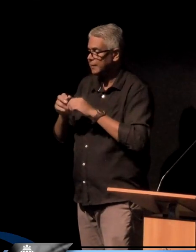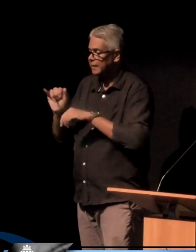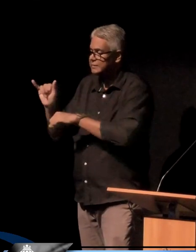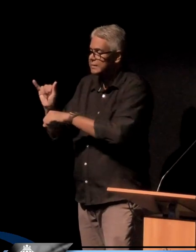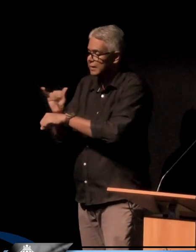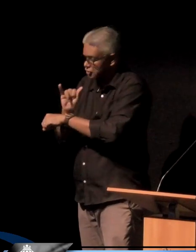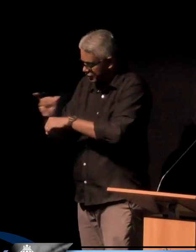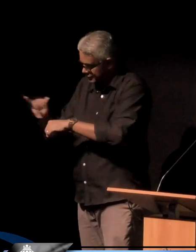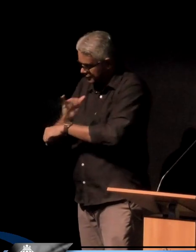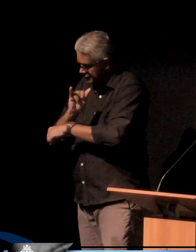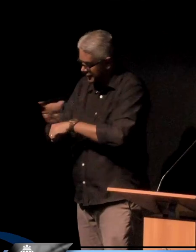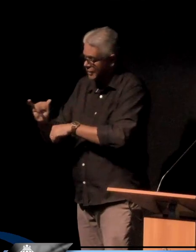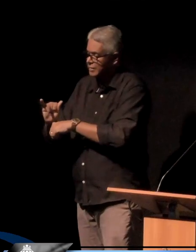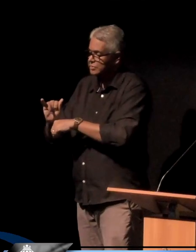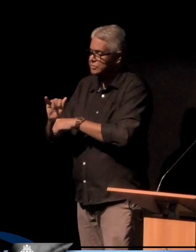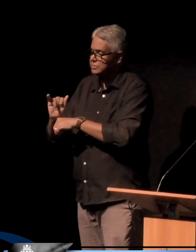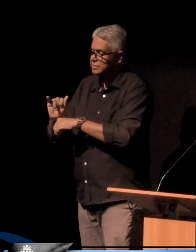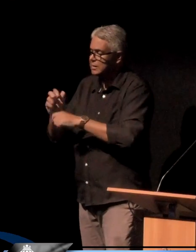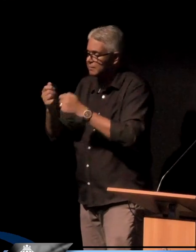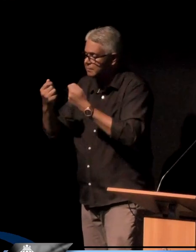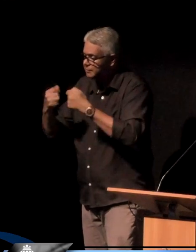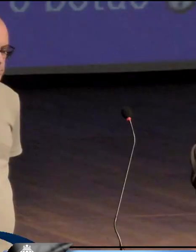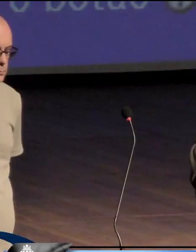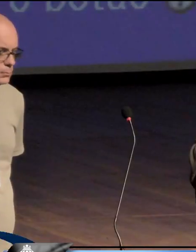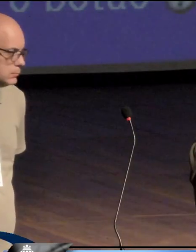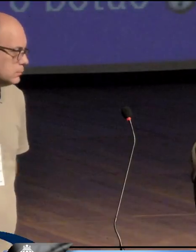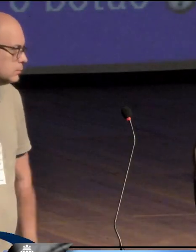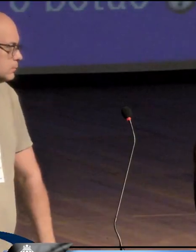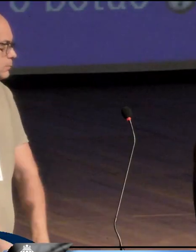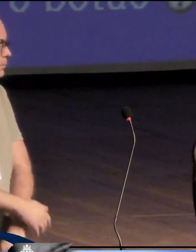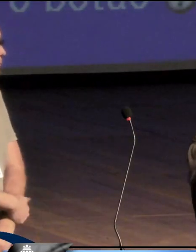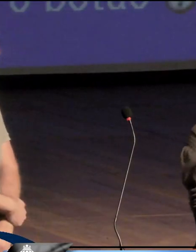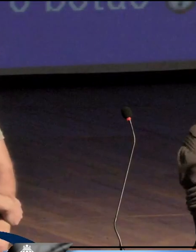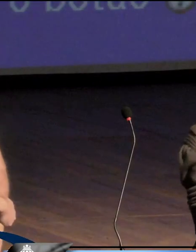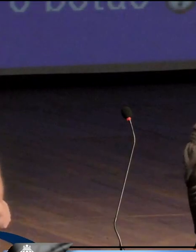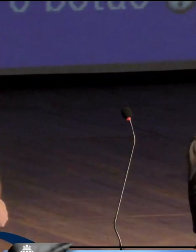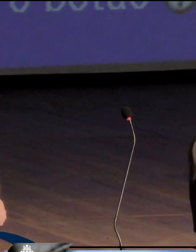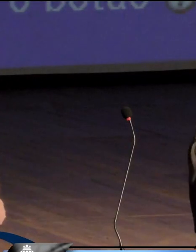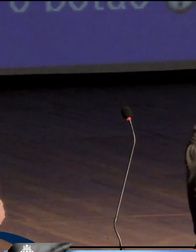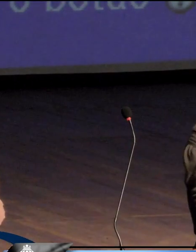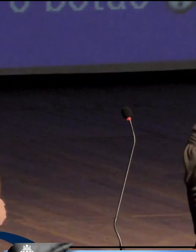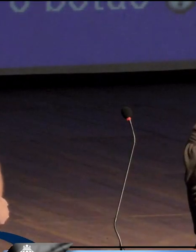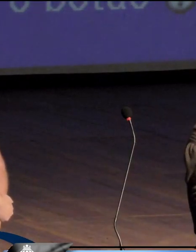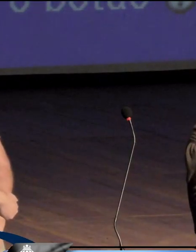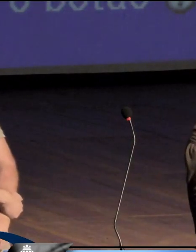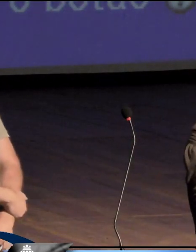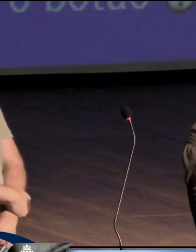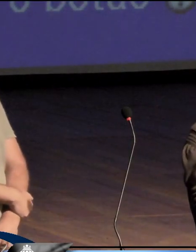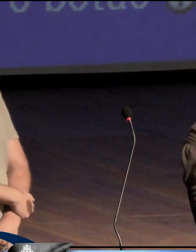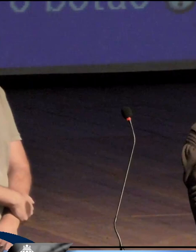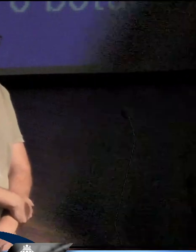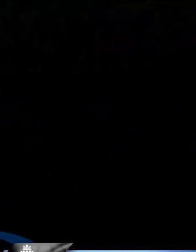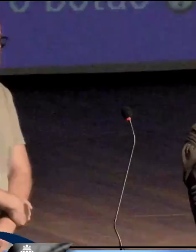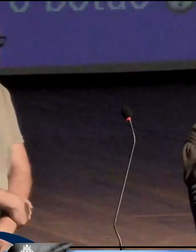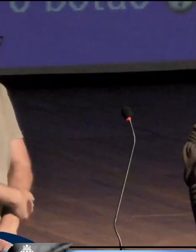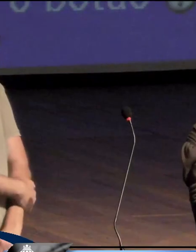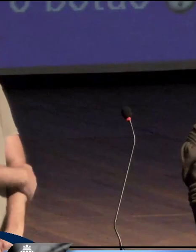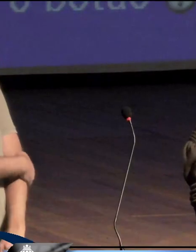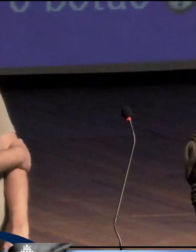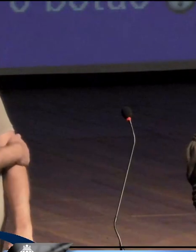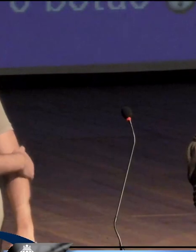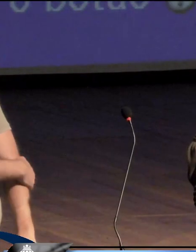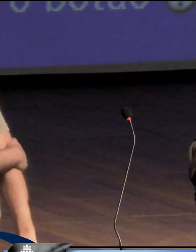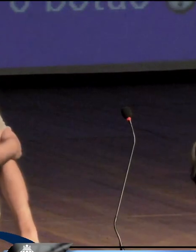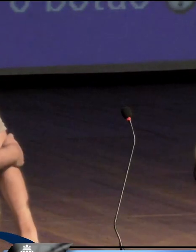aprimoramento da gente também de entender o que que é alimentação de trazer mais embutido no nosso dia a dia esse entendimento da alimentação